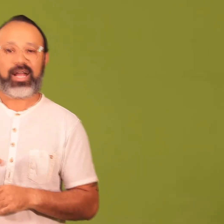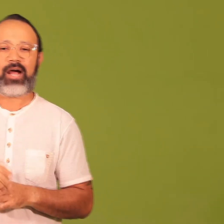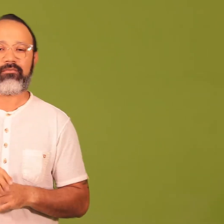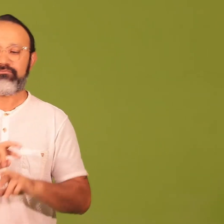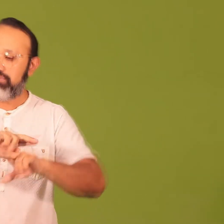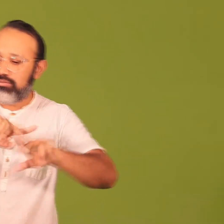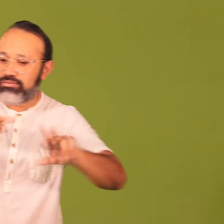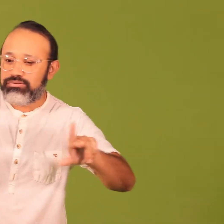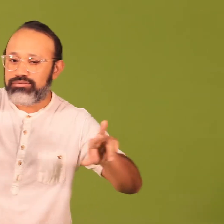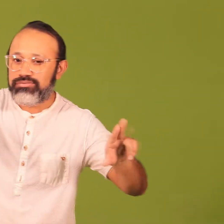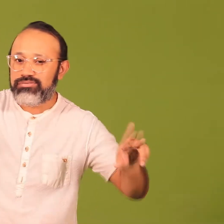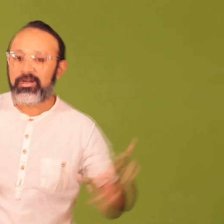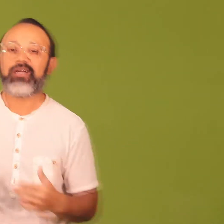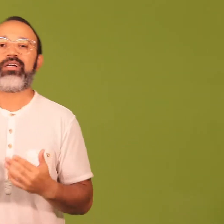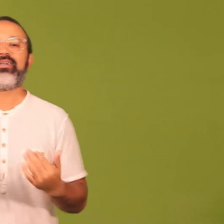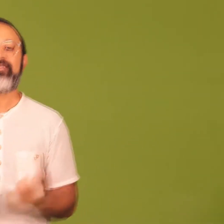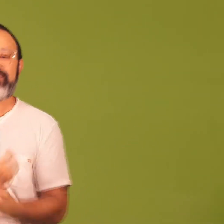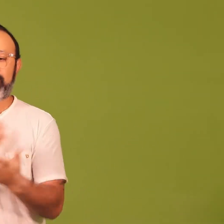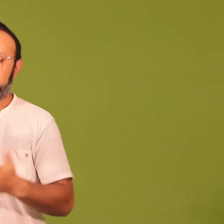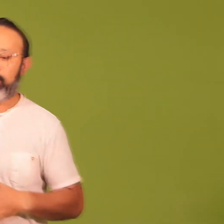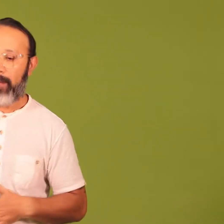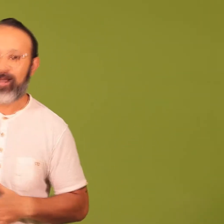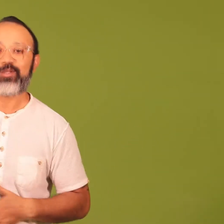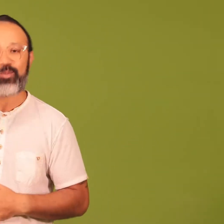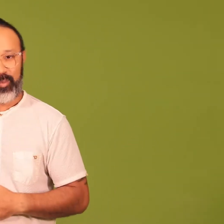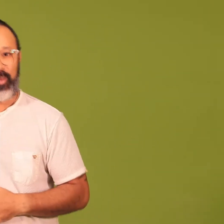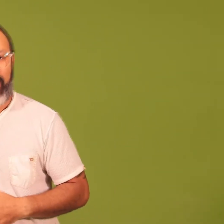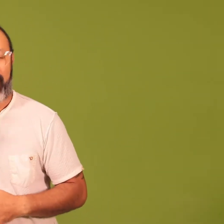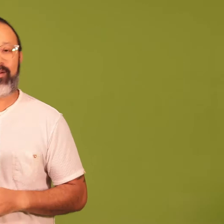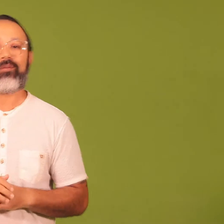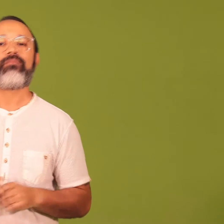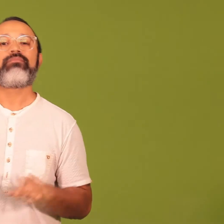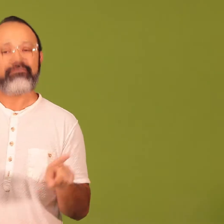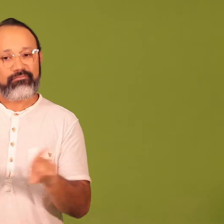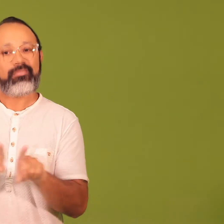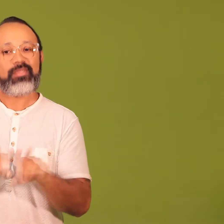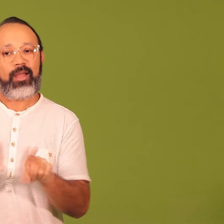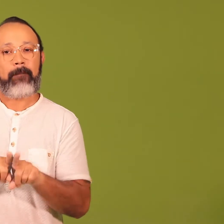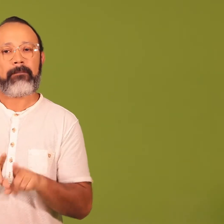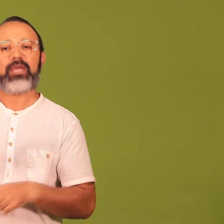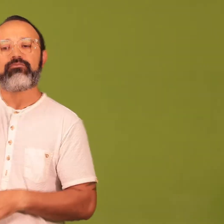Oi mana feche Continua sinalizando em libras